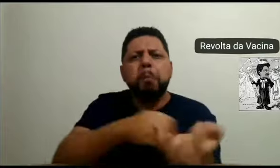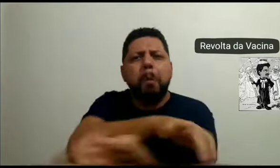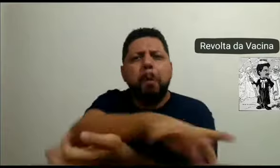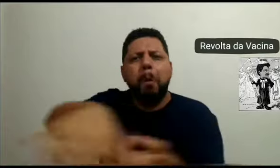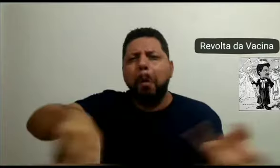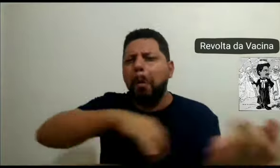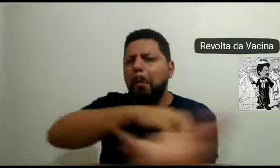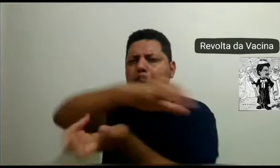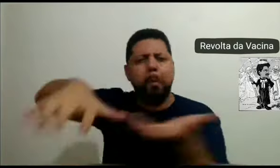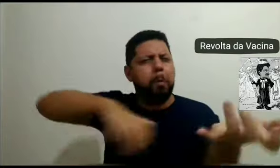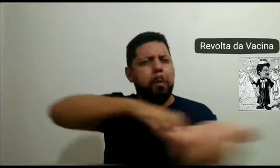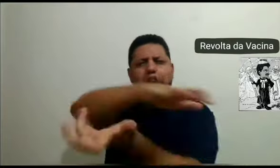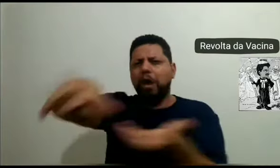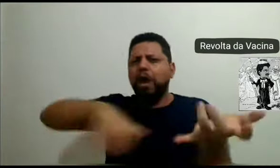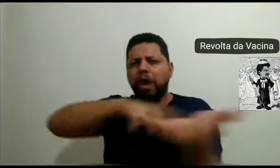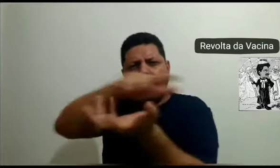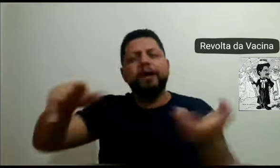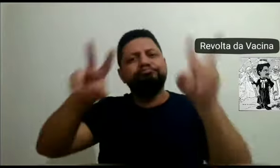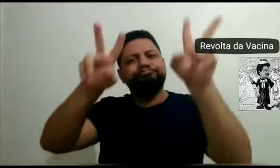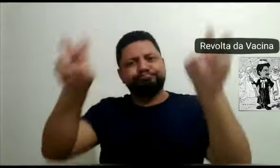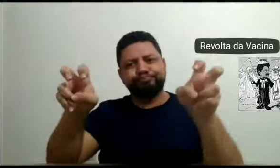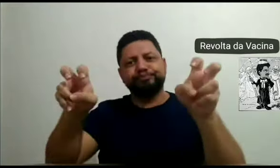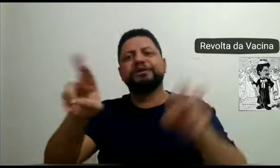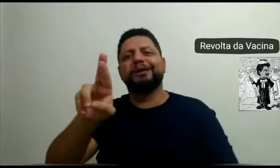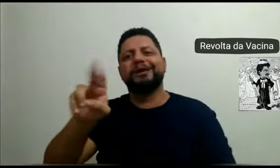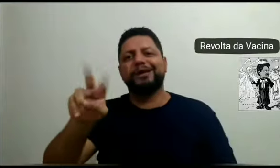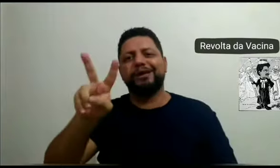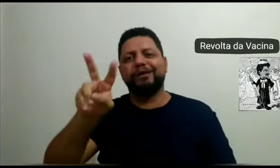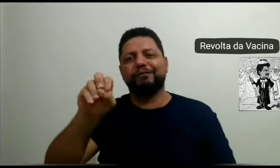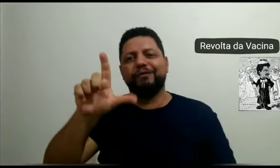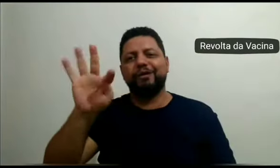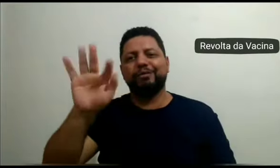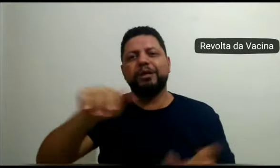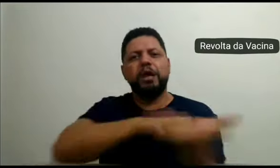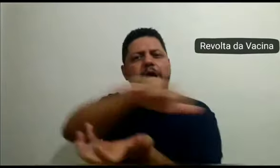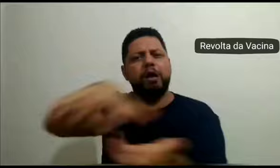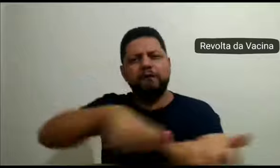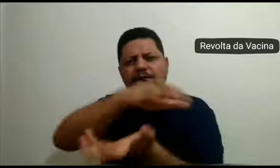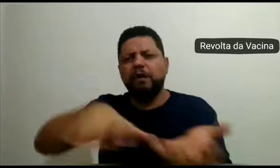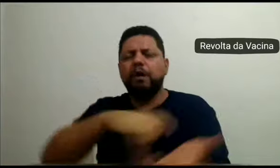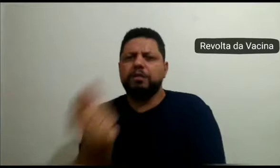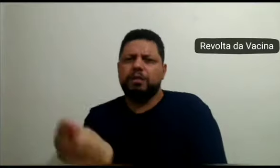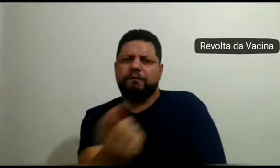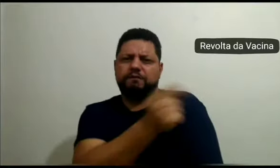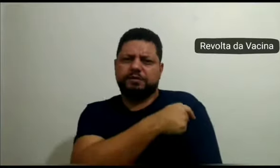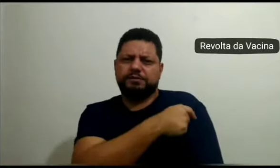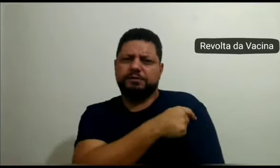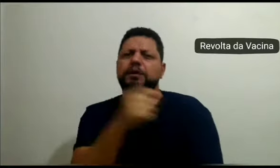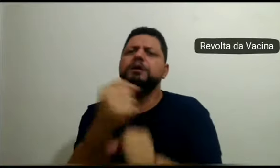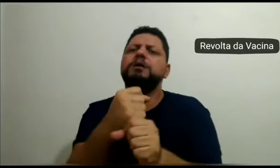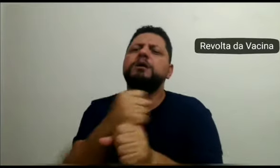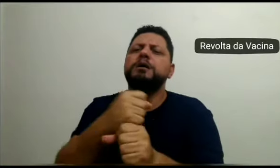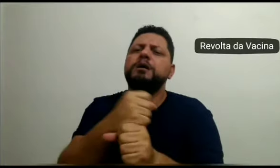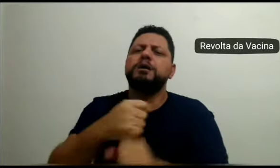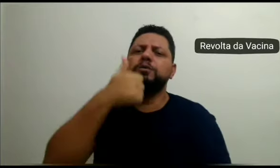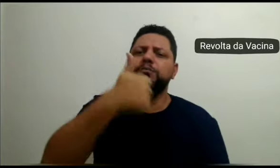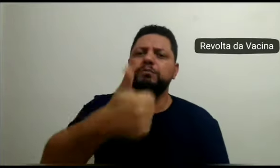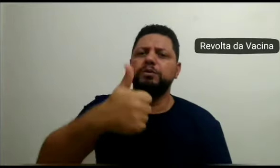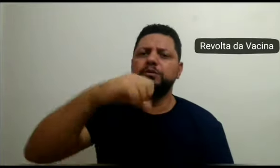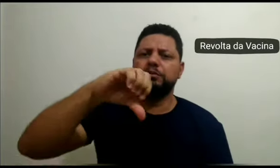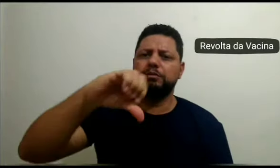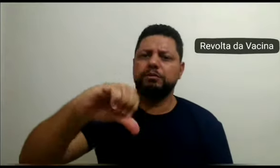naquela vacina. E então começou a ter sérios problemas na cidade em relação a essa revolta, que ficou